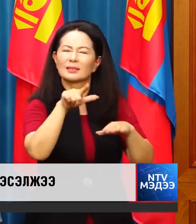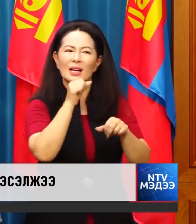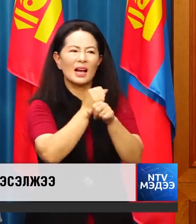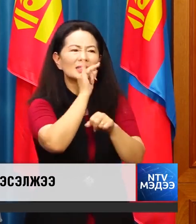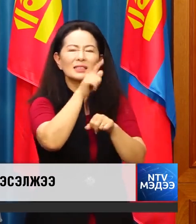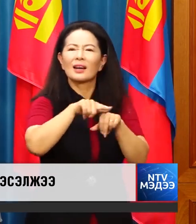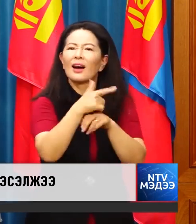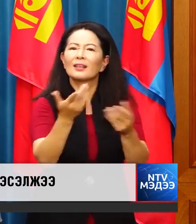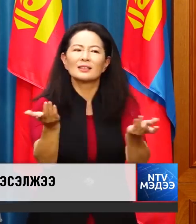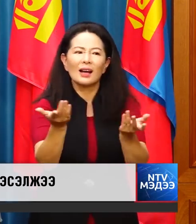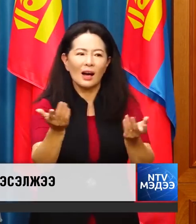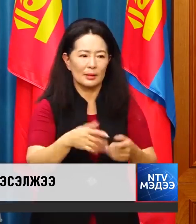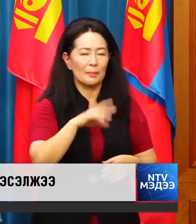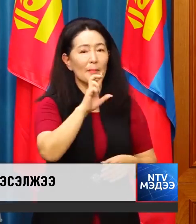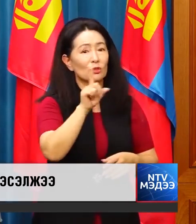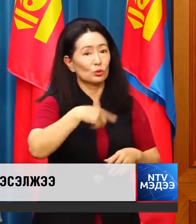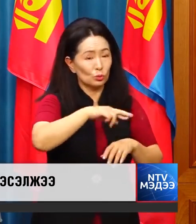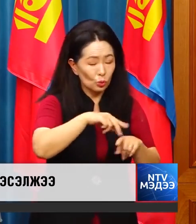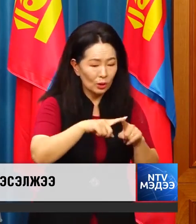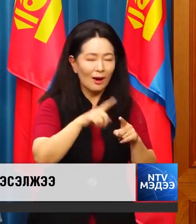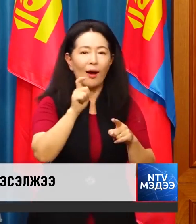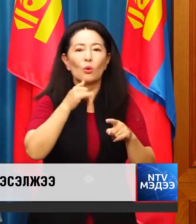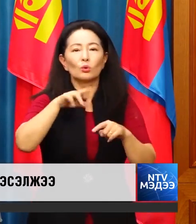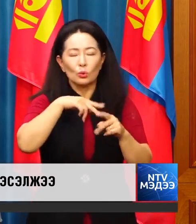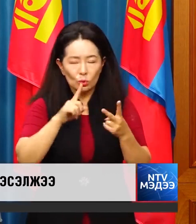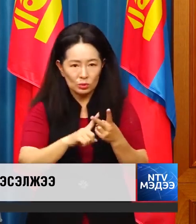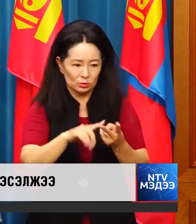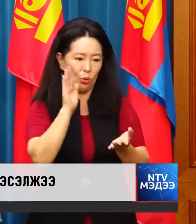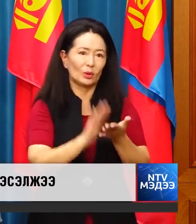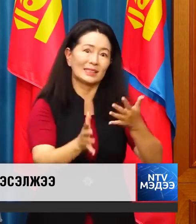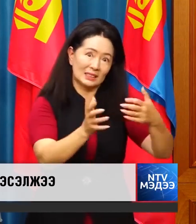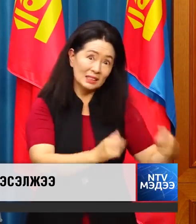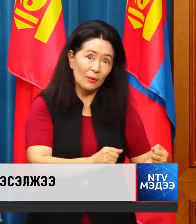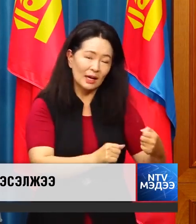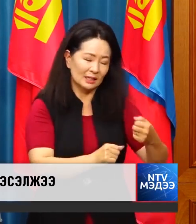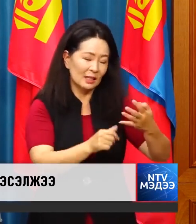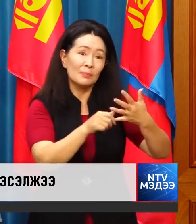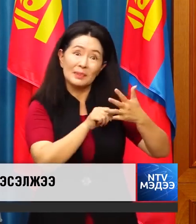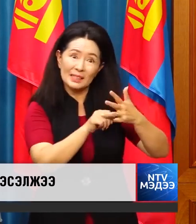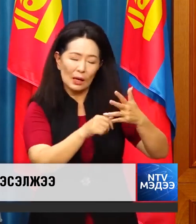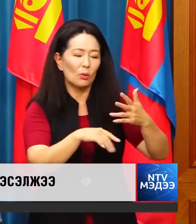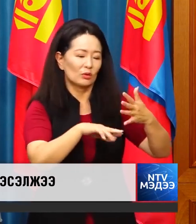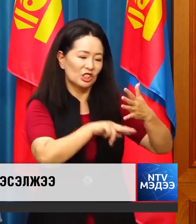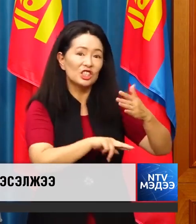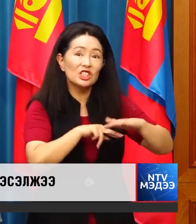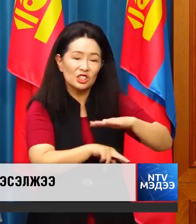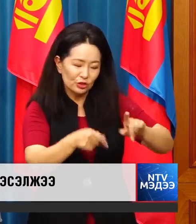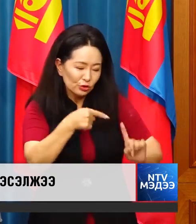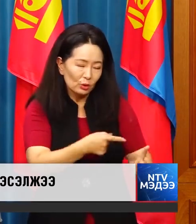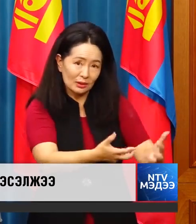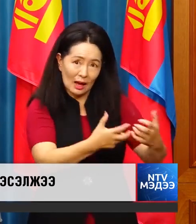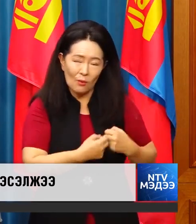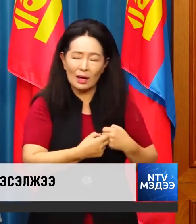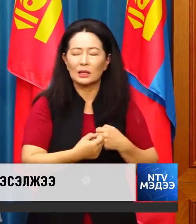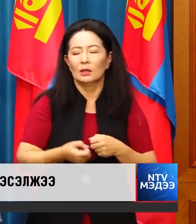байгаа Баянзүрх дүүрэг, Хаанул дүүрэг дээр одоо худалдаа авалтууд хийгдэж энэ худалдаа авалтаар бол 3000